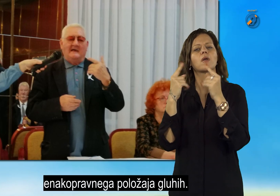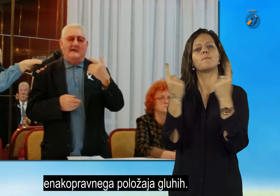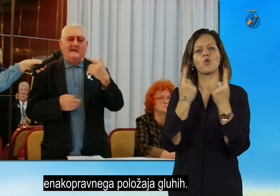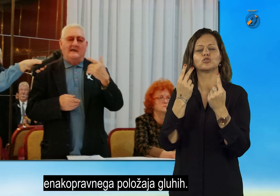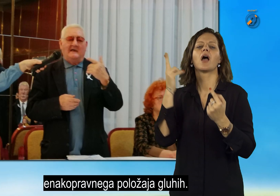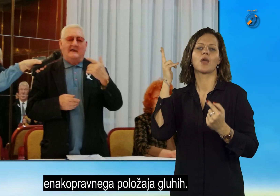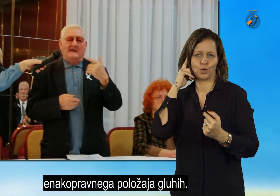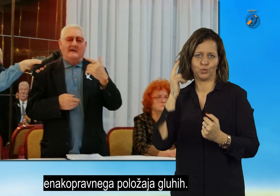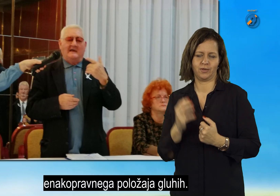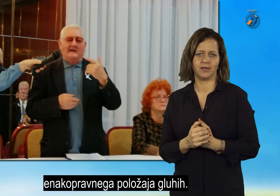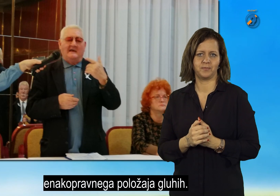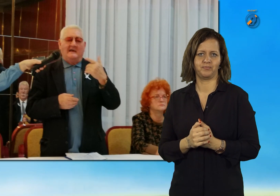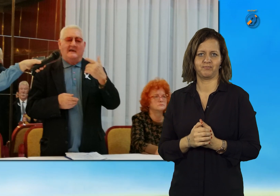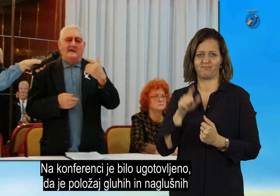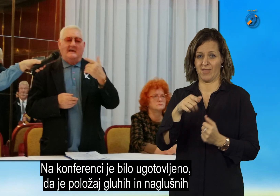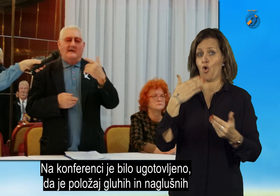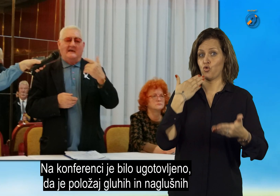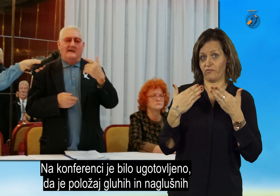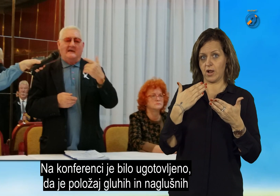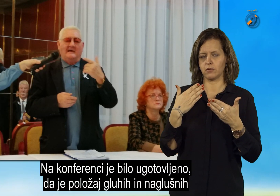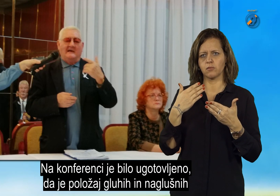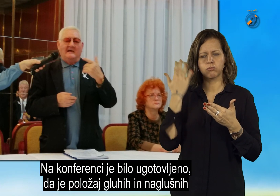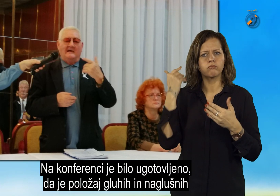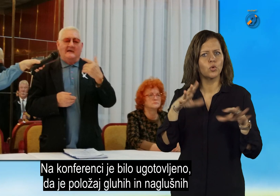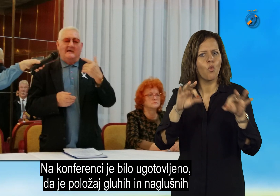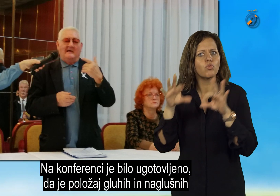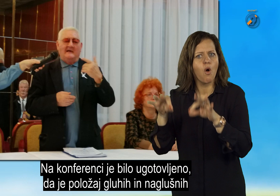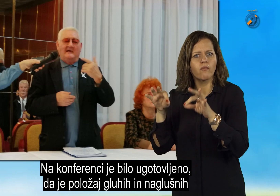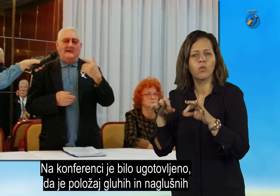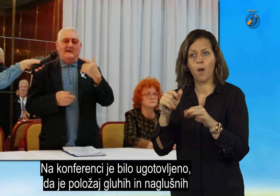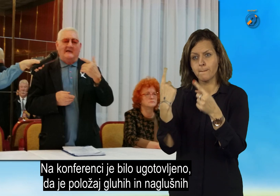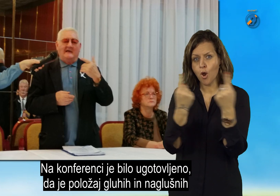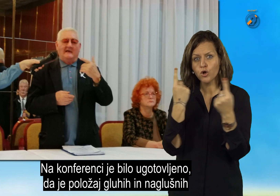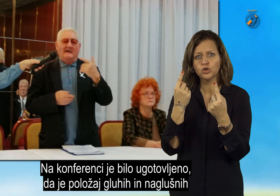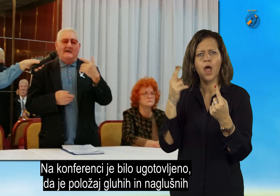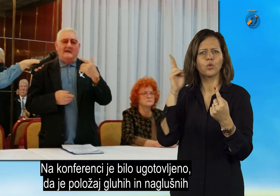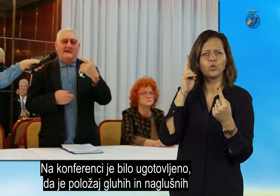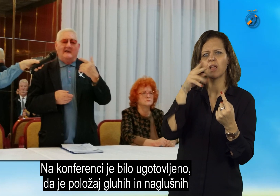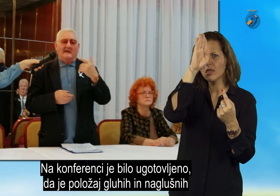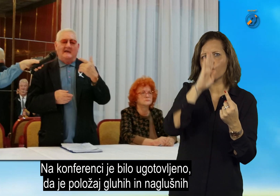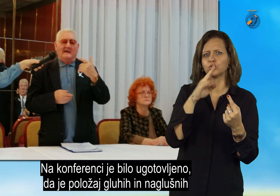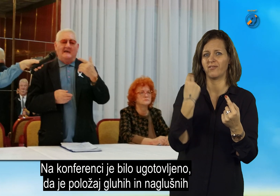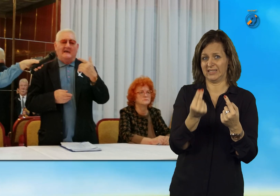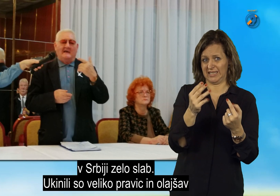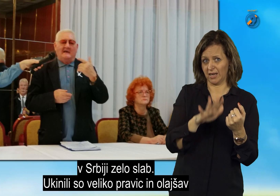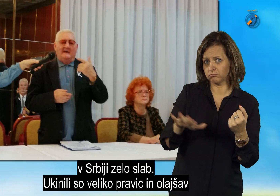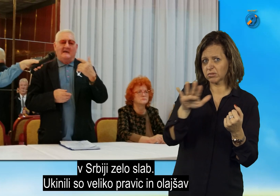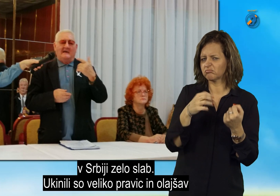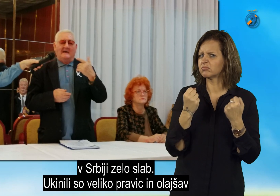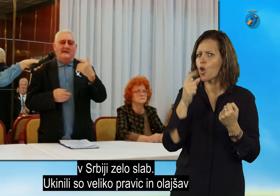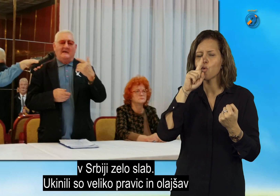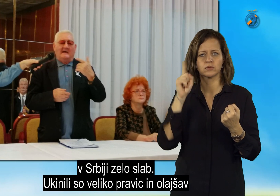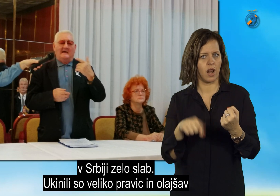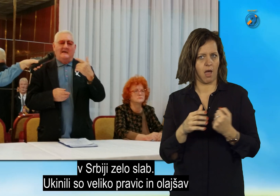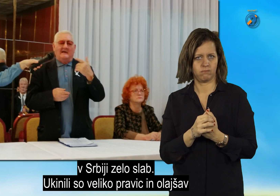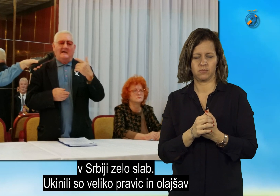položaja gluhih. Na konferenci je bilo ugotovljeno, da je položaj gluhih in naglušnih v Srbiji zelo